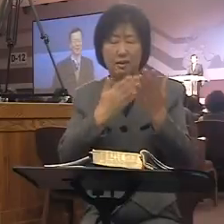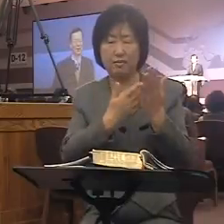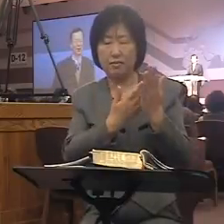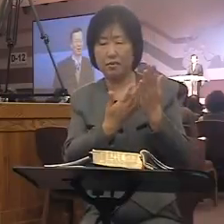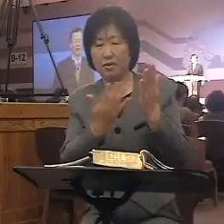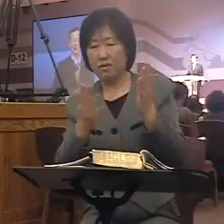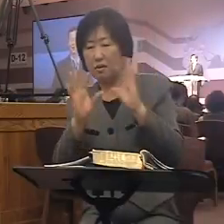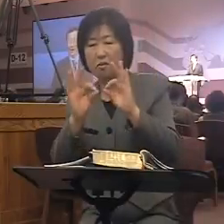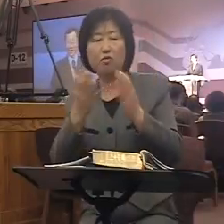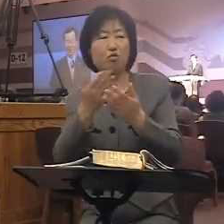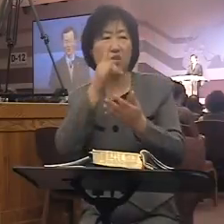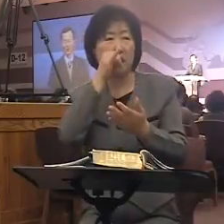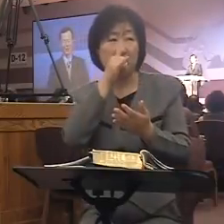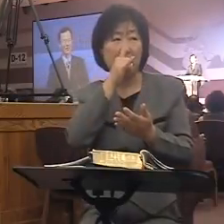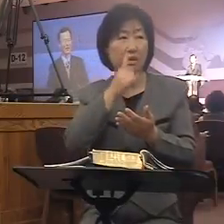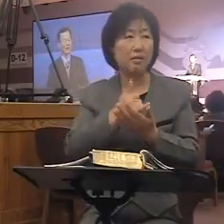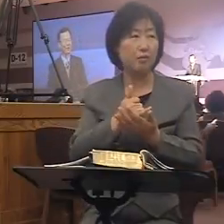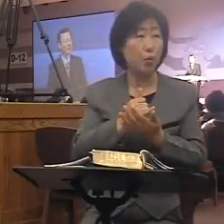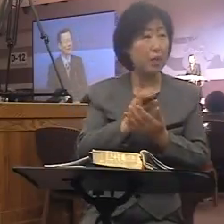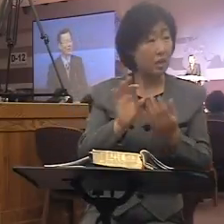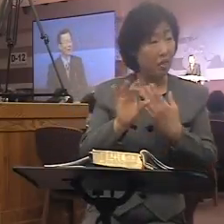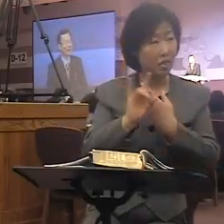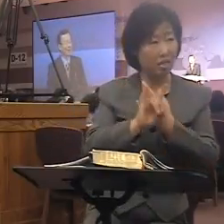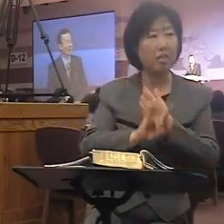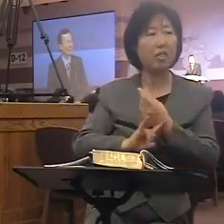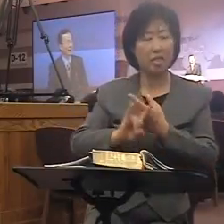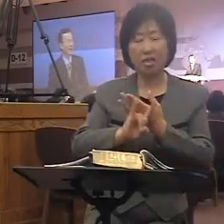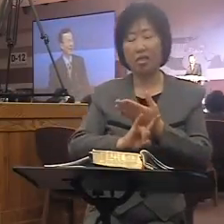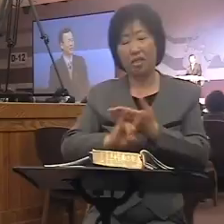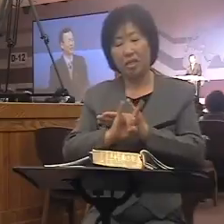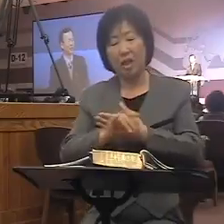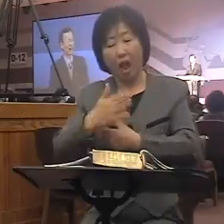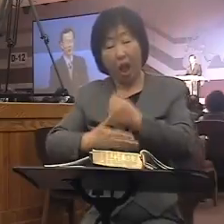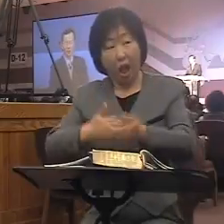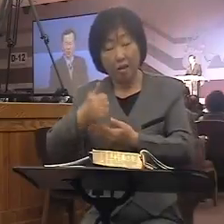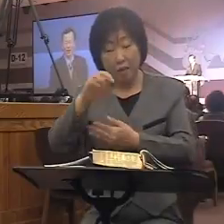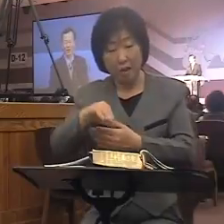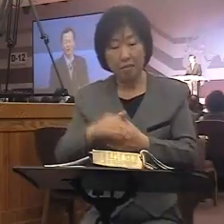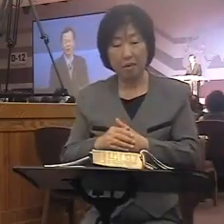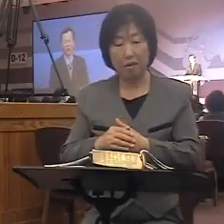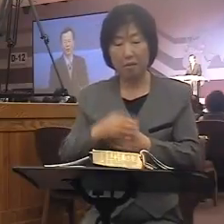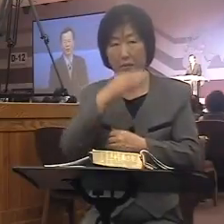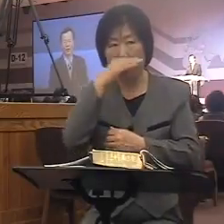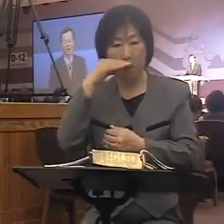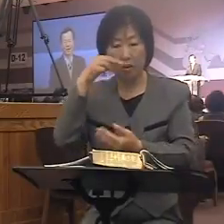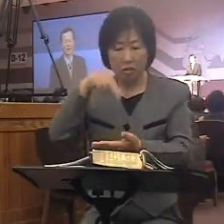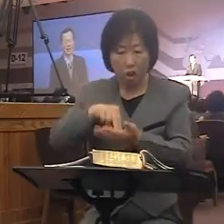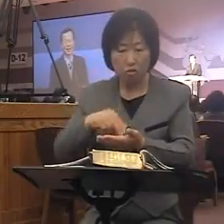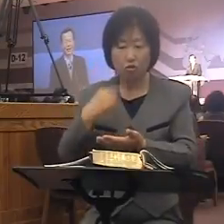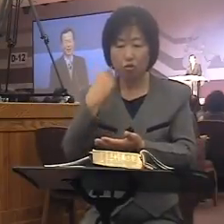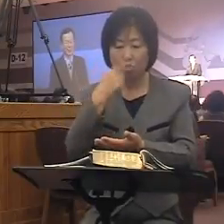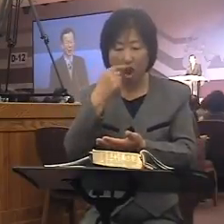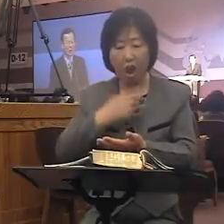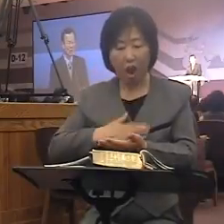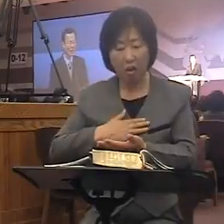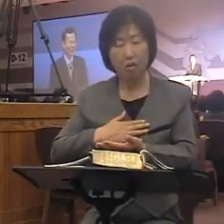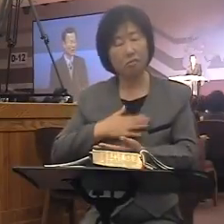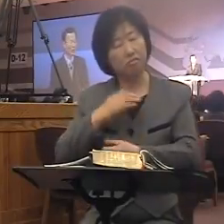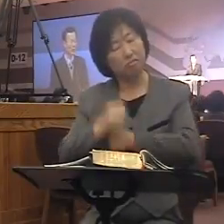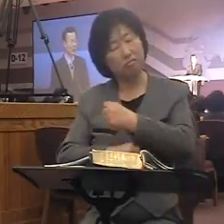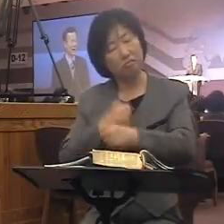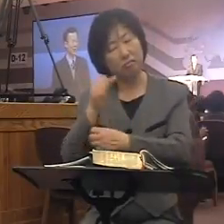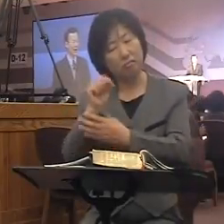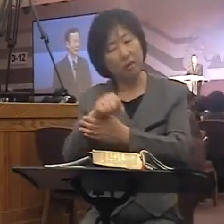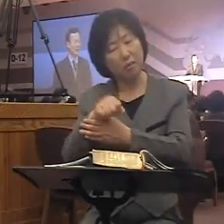해도 괜찮은 줄 알았거든요. 괜찮고 하나님 앞에 올바로 선 줄 알았고 또 나름대로 열매